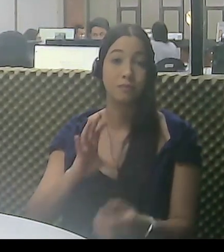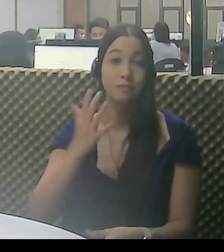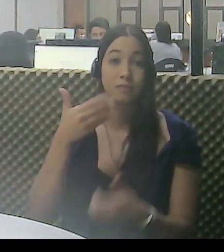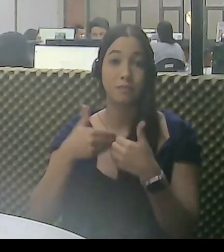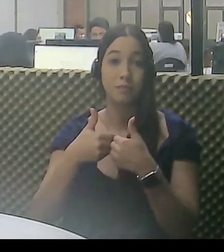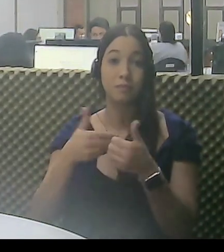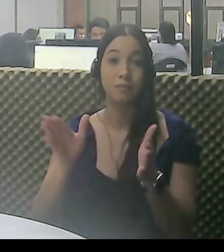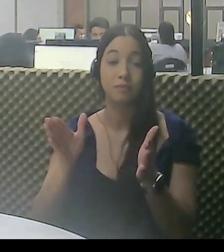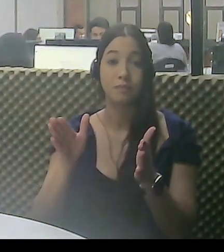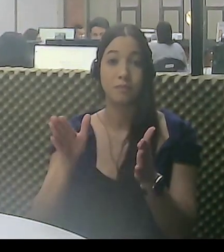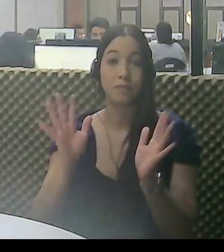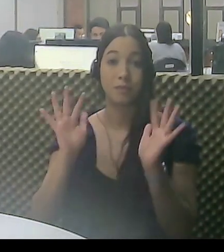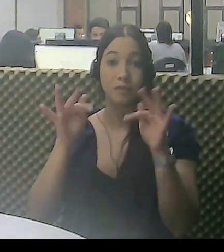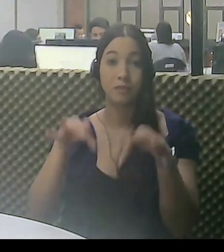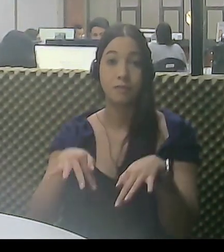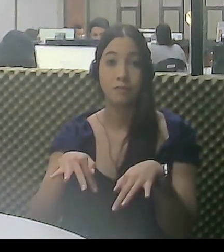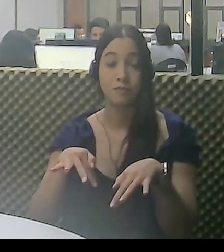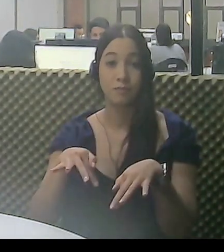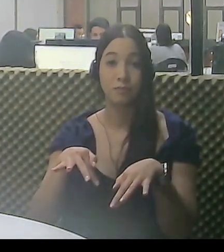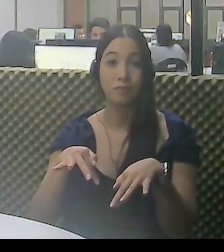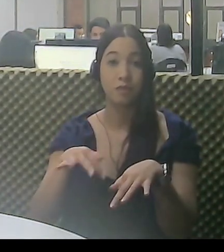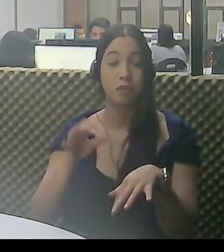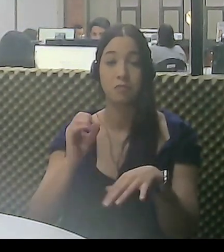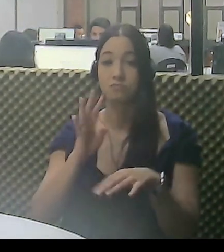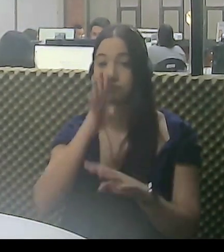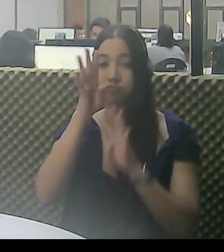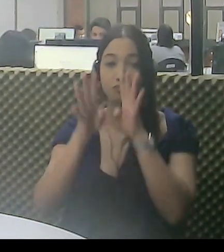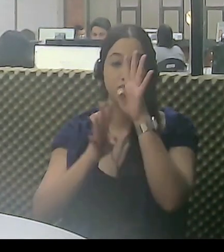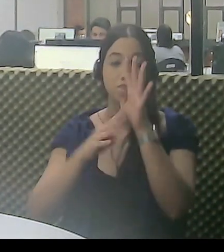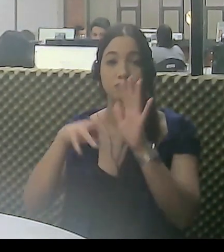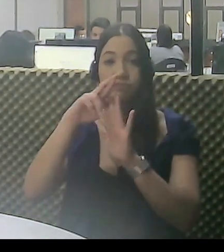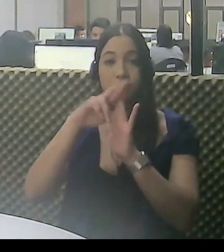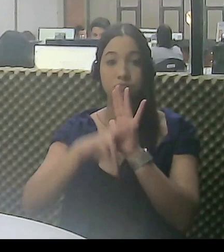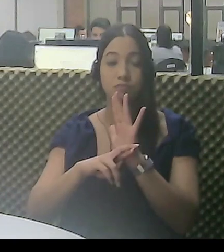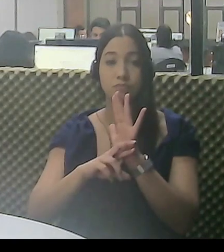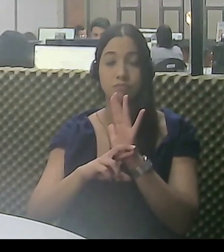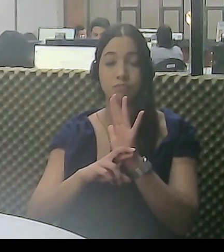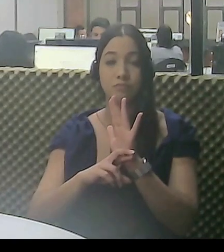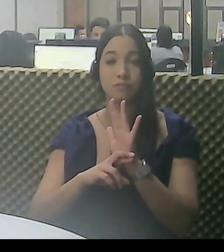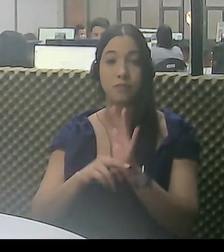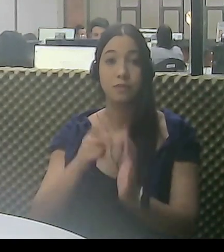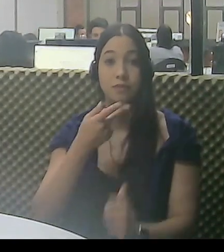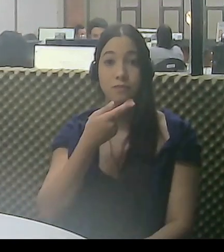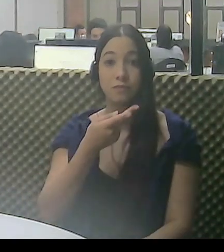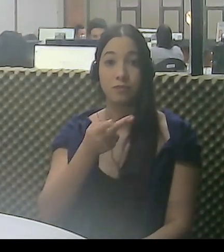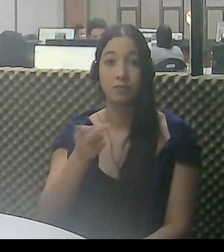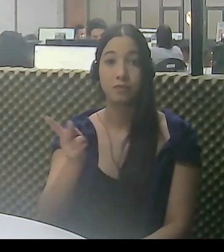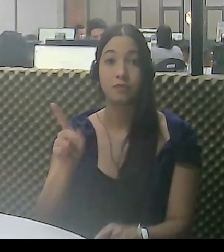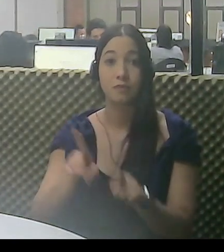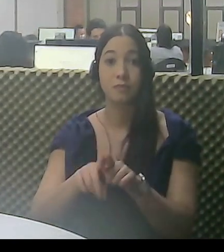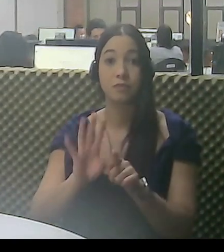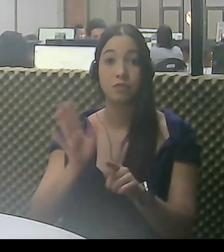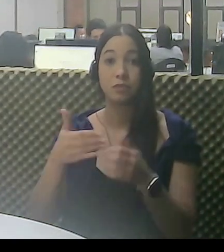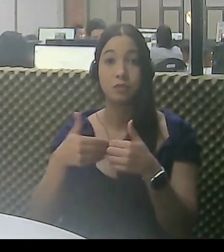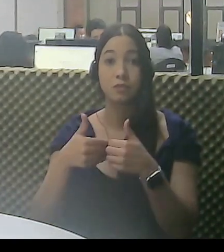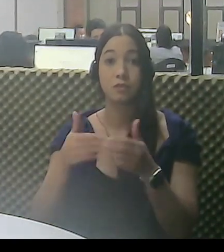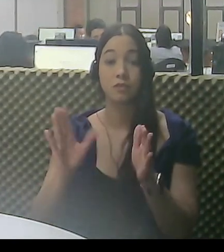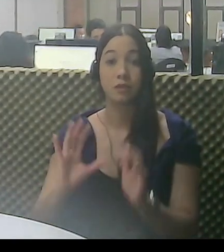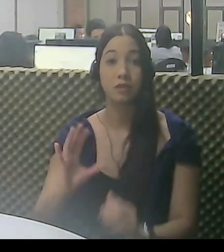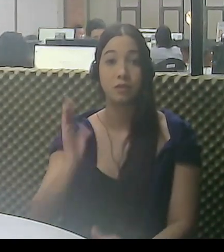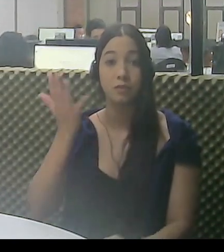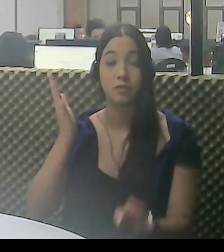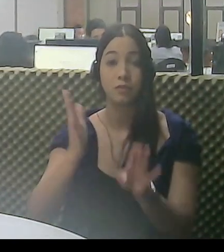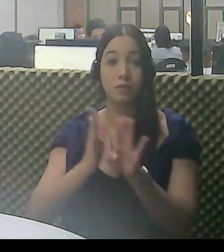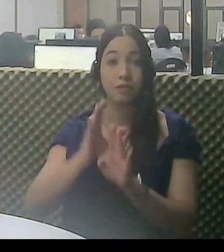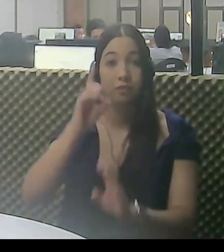abertura da sessão com encerramento randômico, conforme as normas do site. A visitação dos lotes também já está aberta e ocorre até o